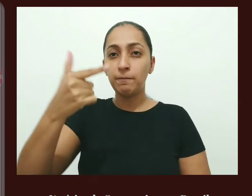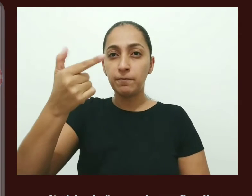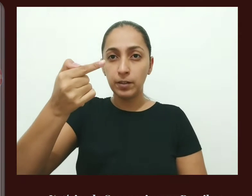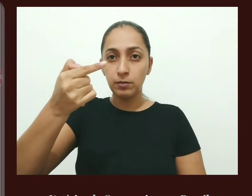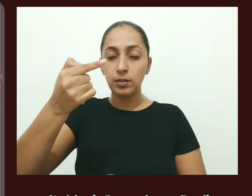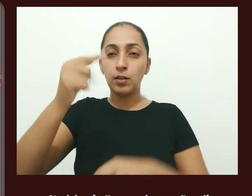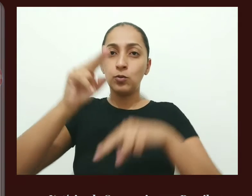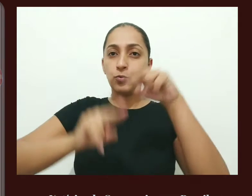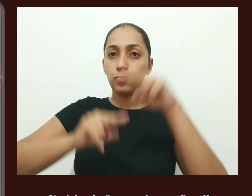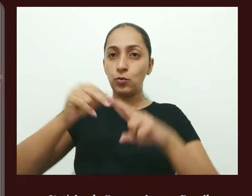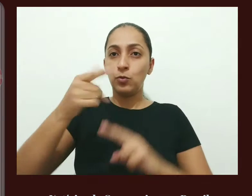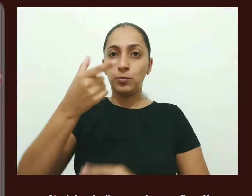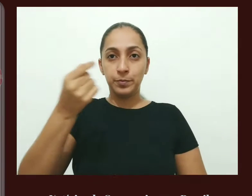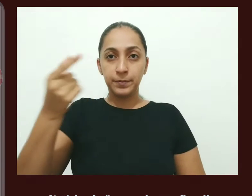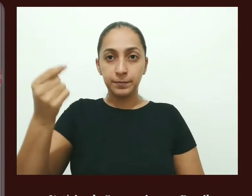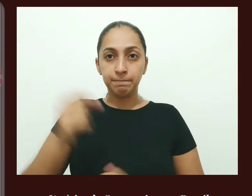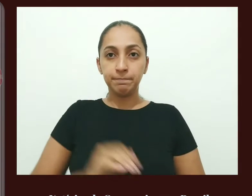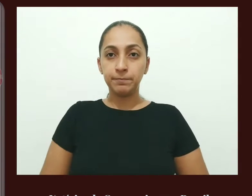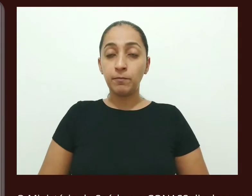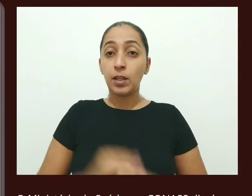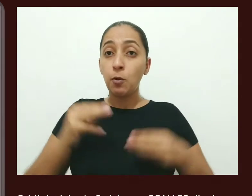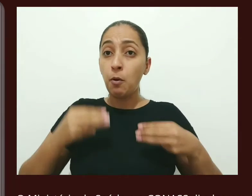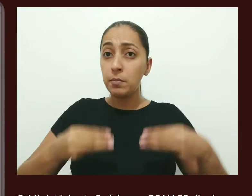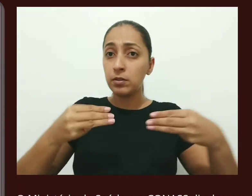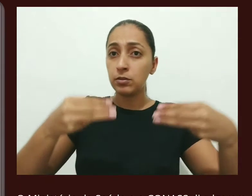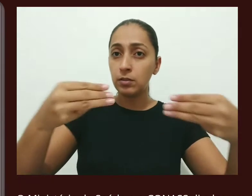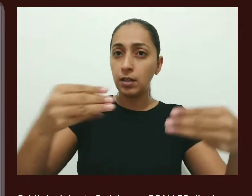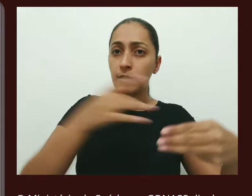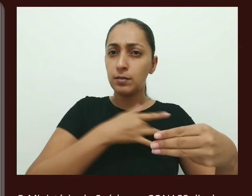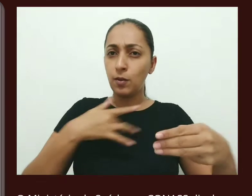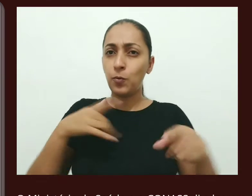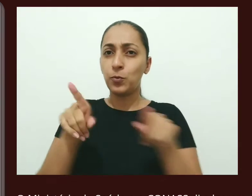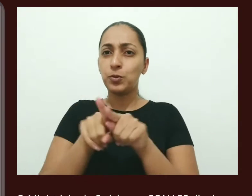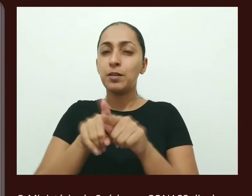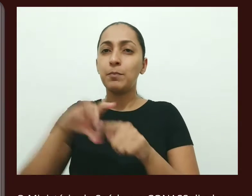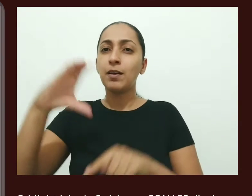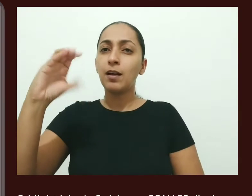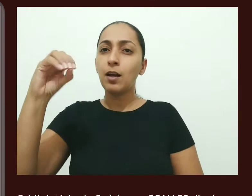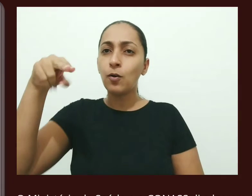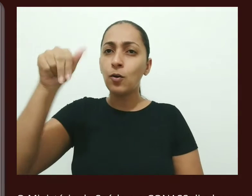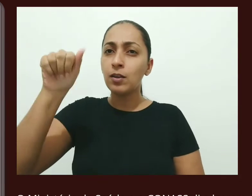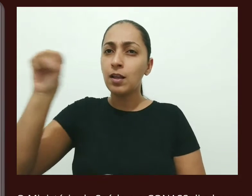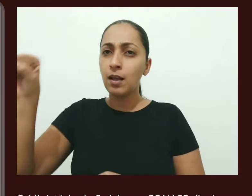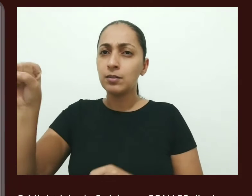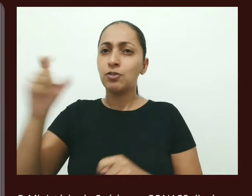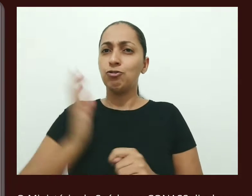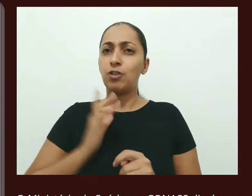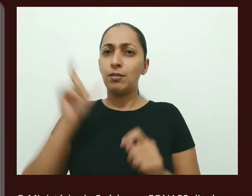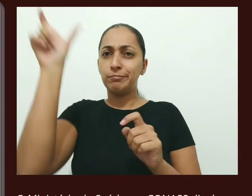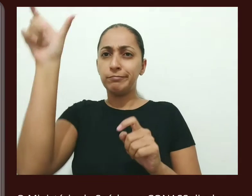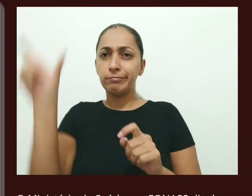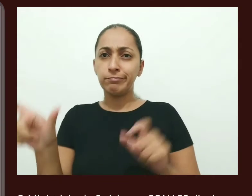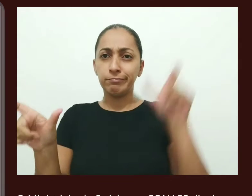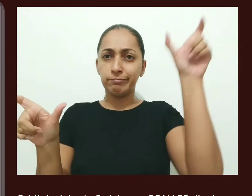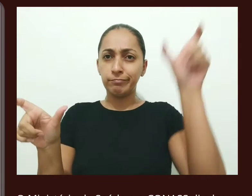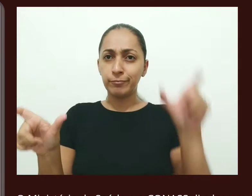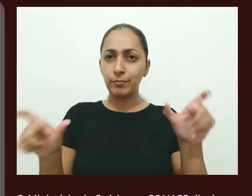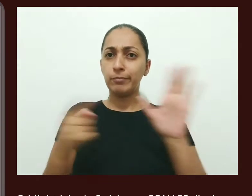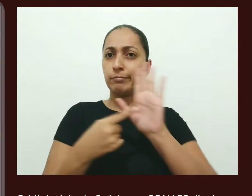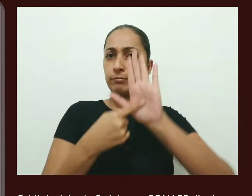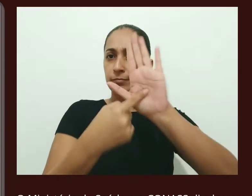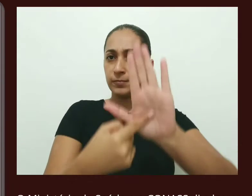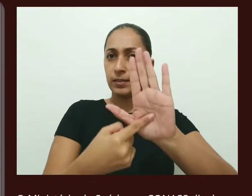Coronavírus no Brasil no dia 27 de junho de 2020. O Ministério da Saúde e o CONAS divulgaram o